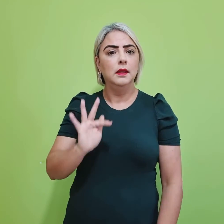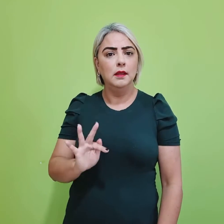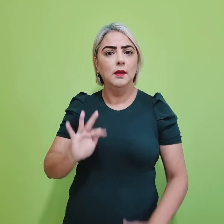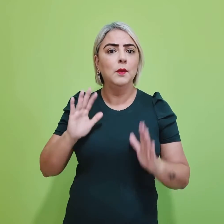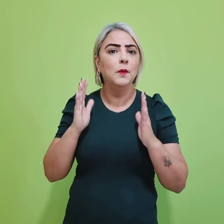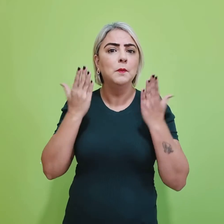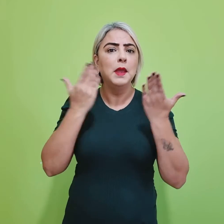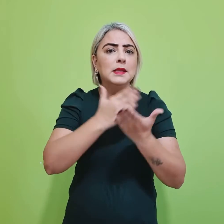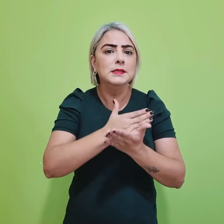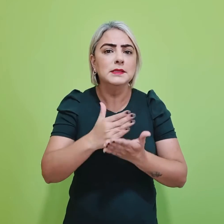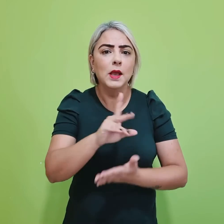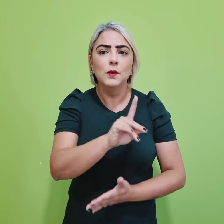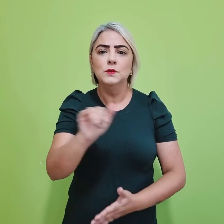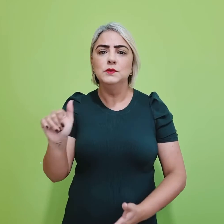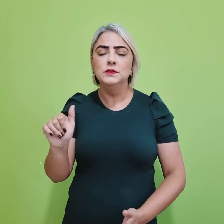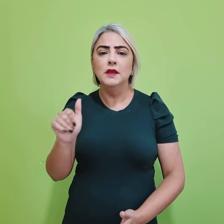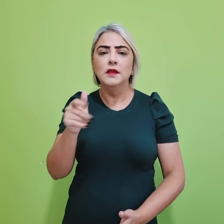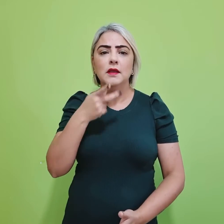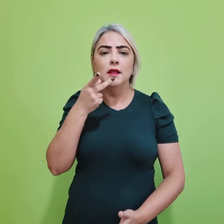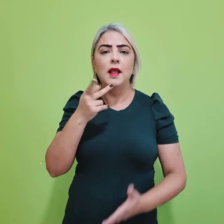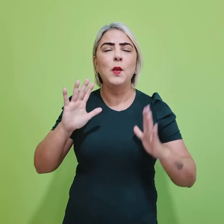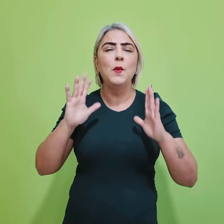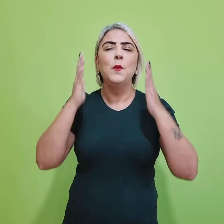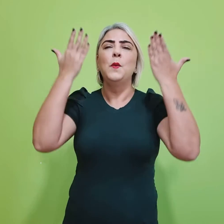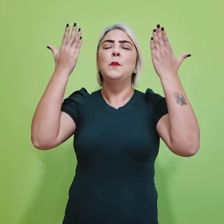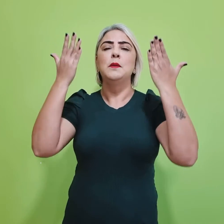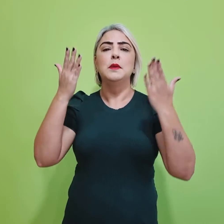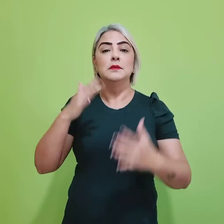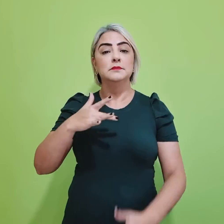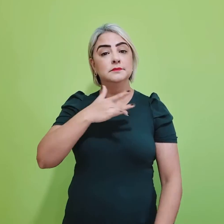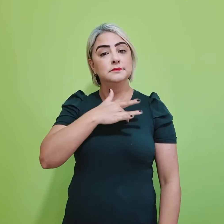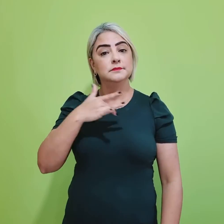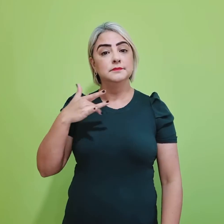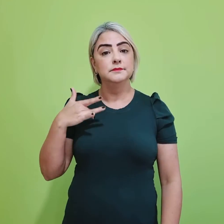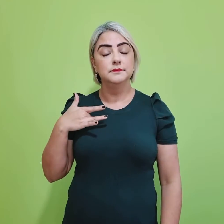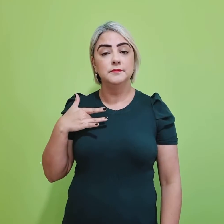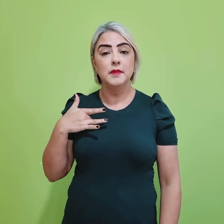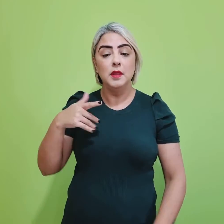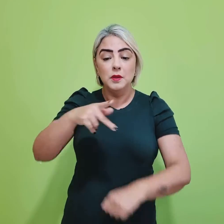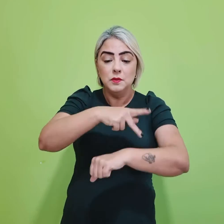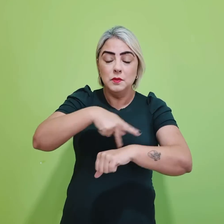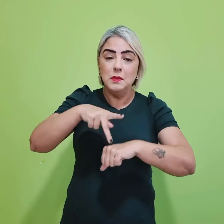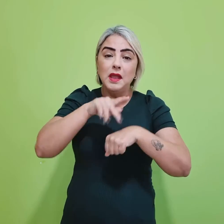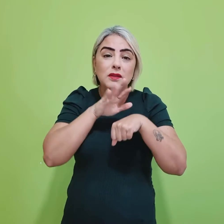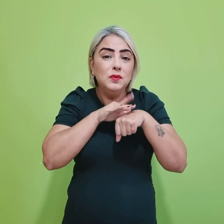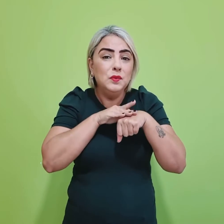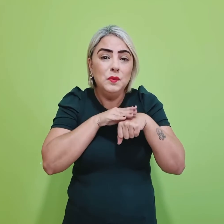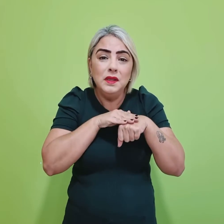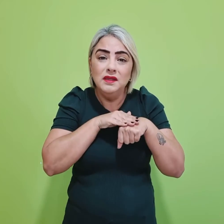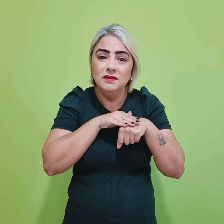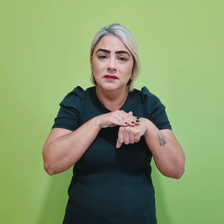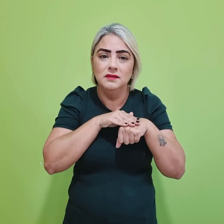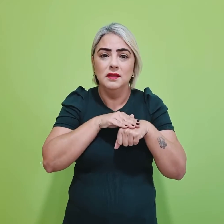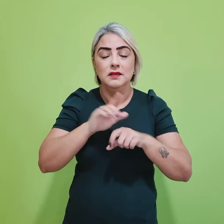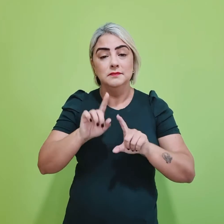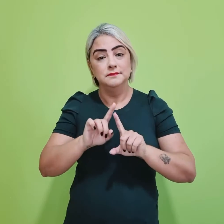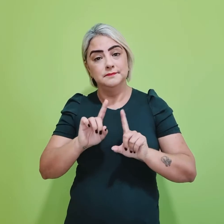Simpro-DF começar o dia falando em comemoração da saúde num país doente. Embora